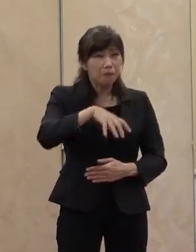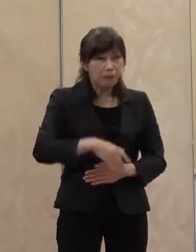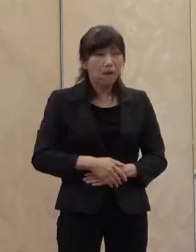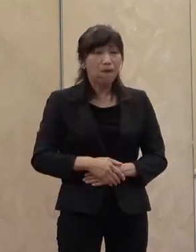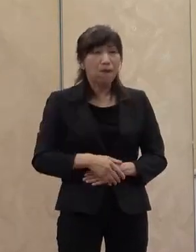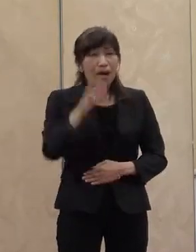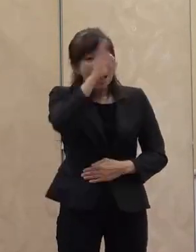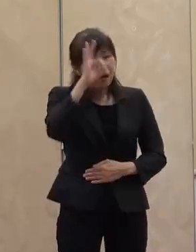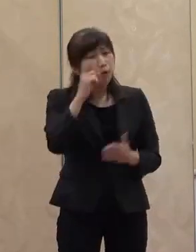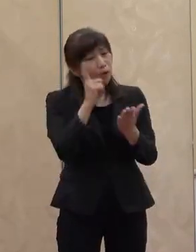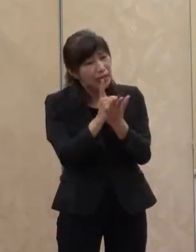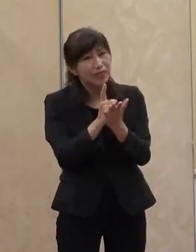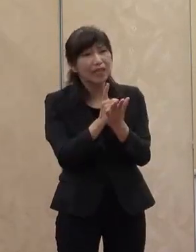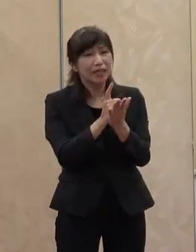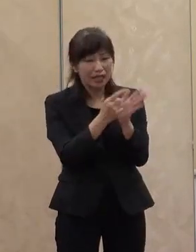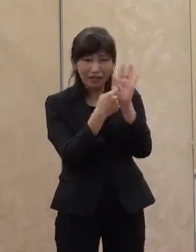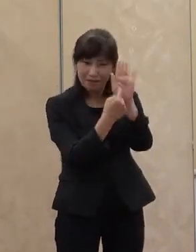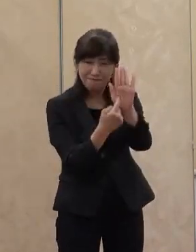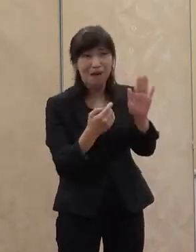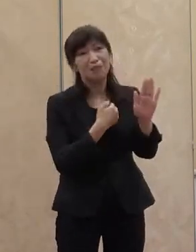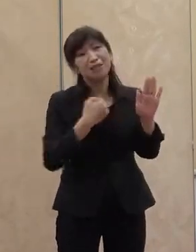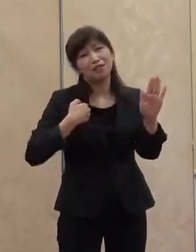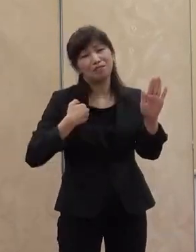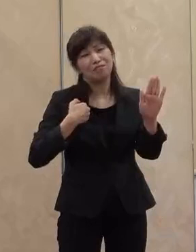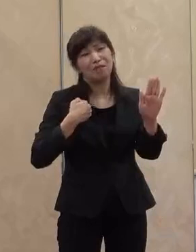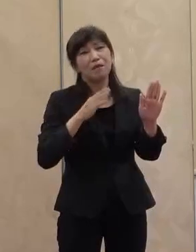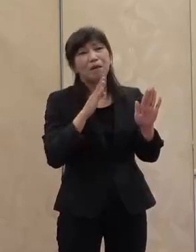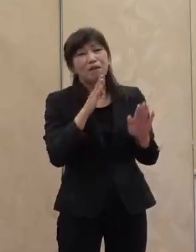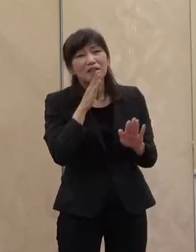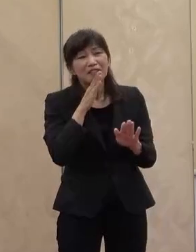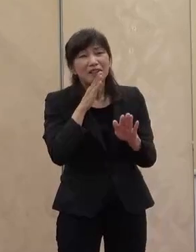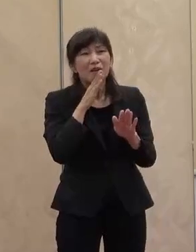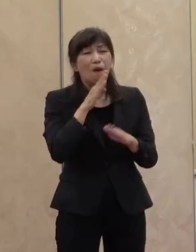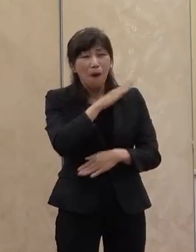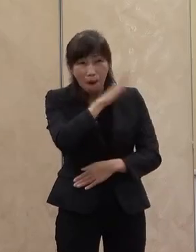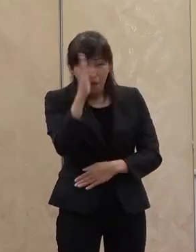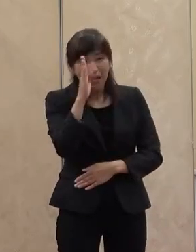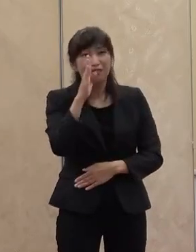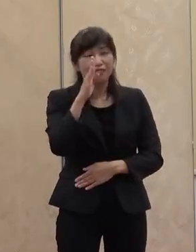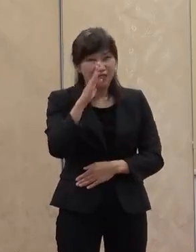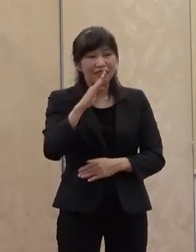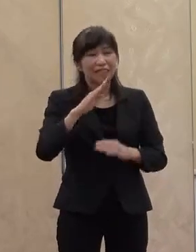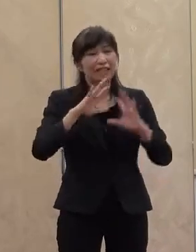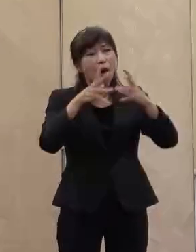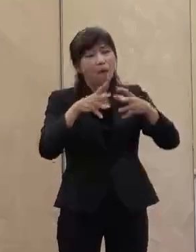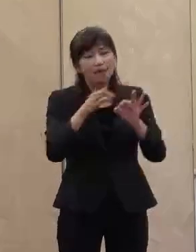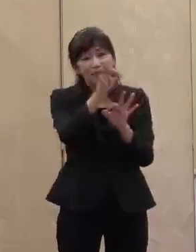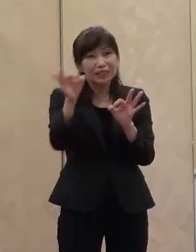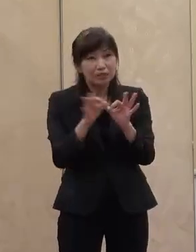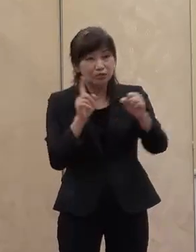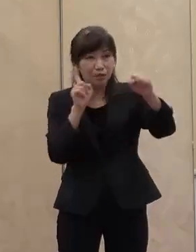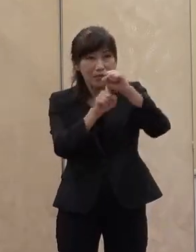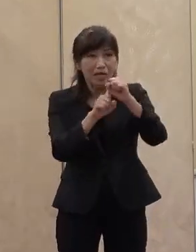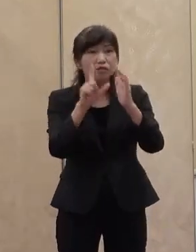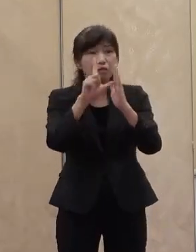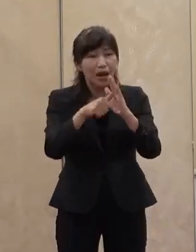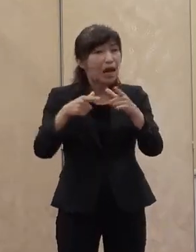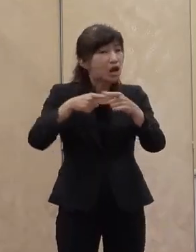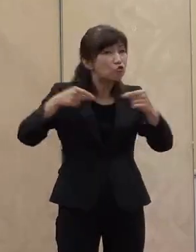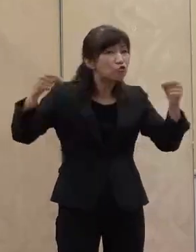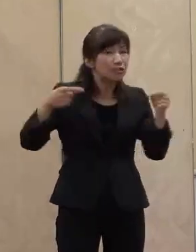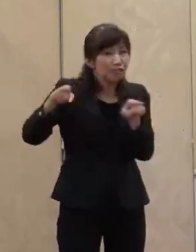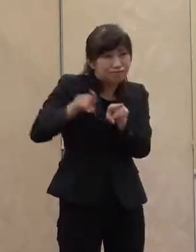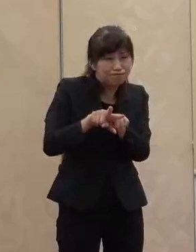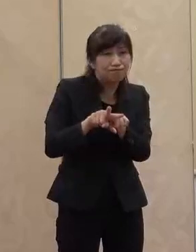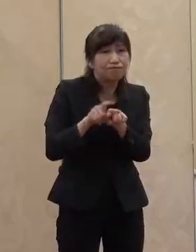本格的にそういった国際金融都市を目指すのであれば、ね、やっぱりこれは国との協力関係、国の改革、これは不可